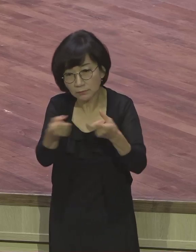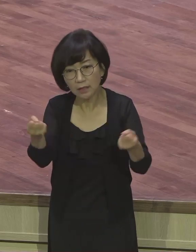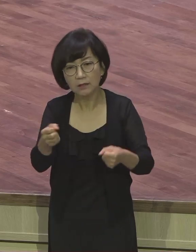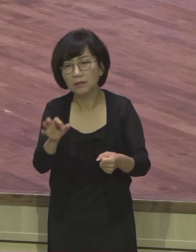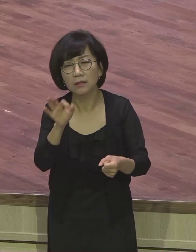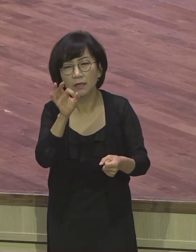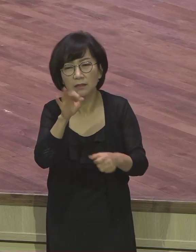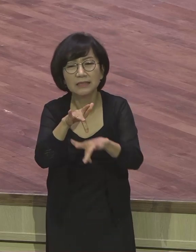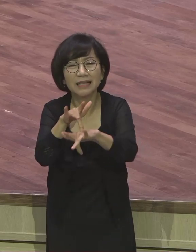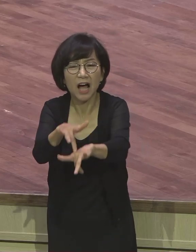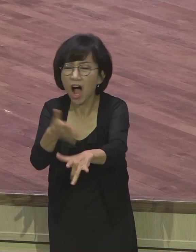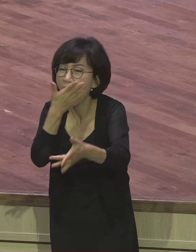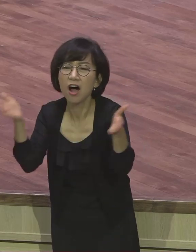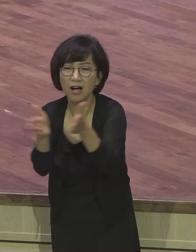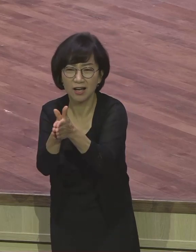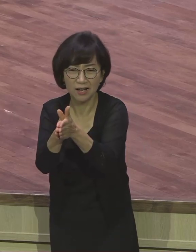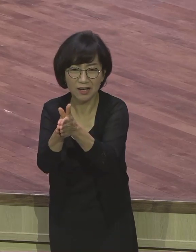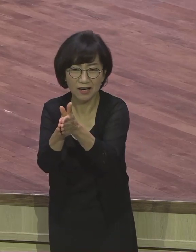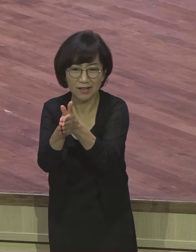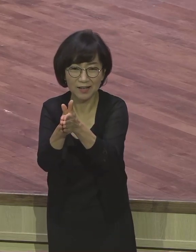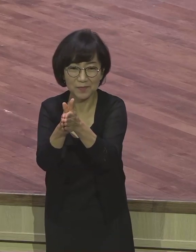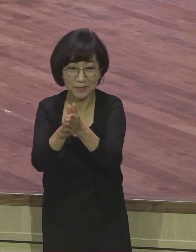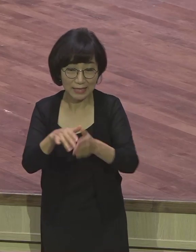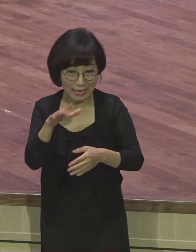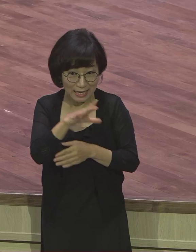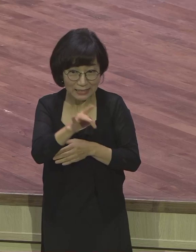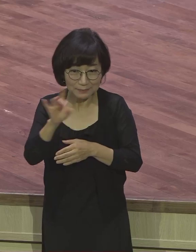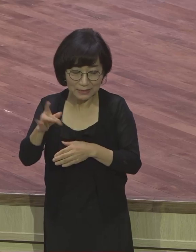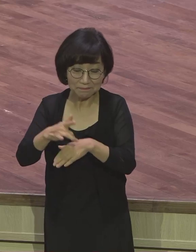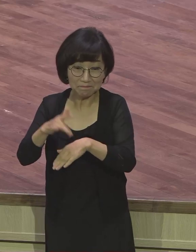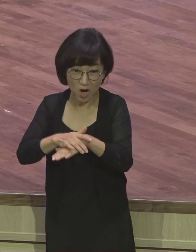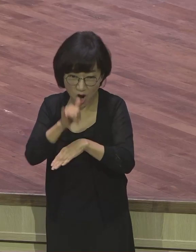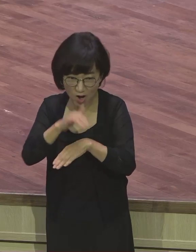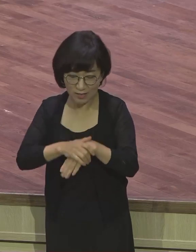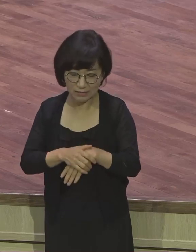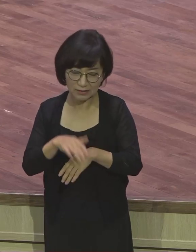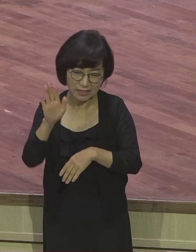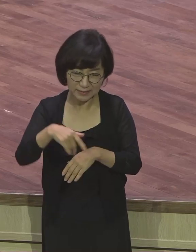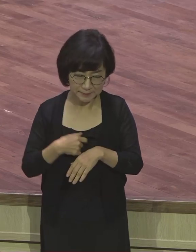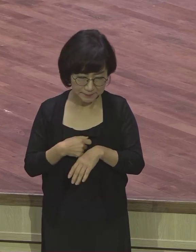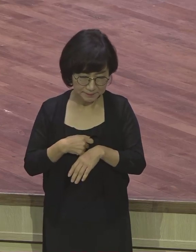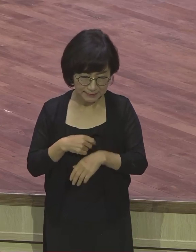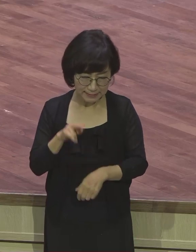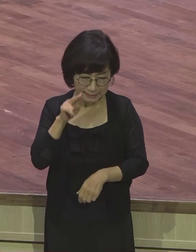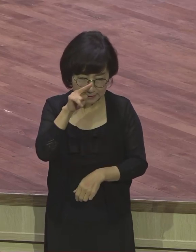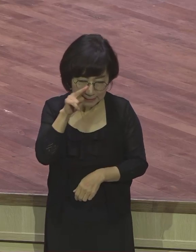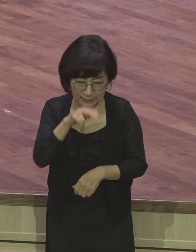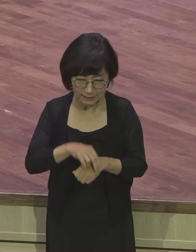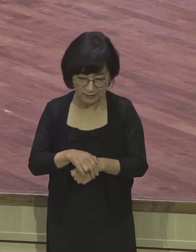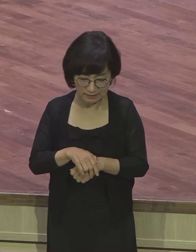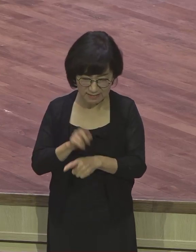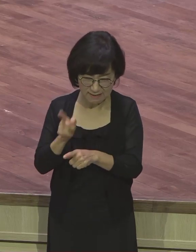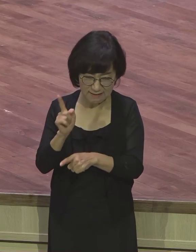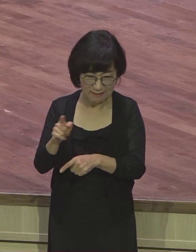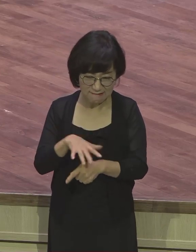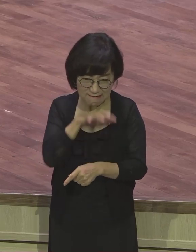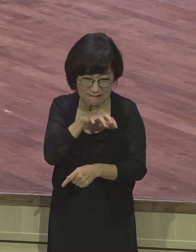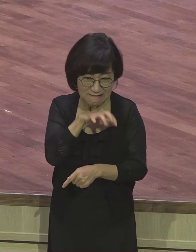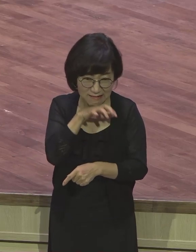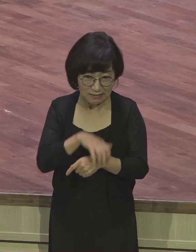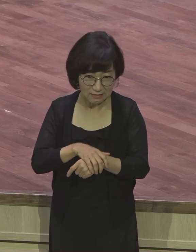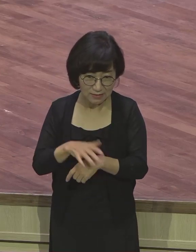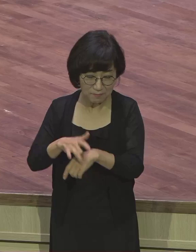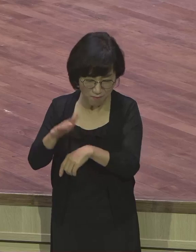하는 체질적으로 그런 예체질이 있는 분들이 있어. 의식적으로 시기하고 의식적으로 질투하고 우리 교회는 한